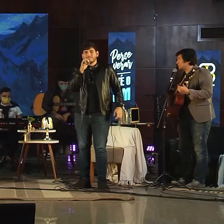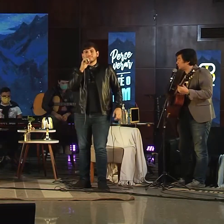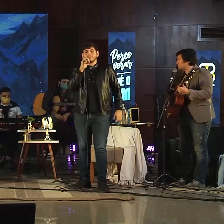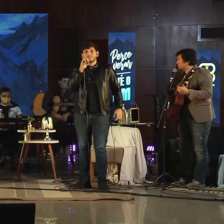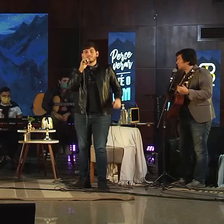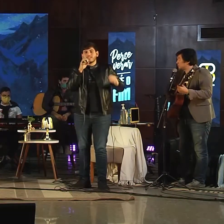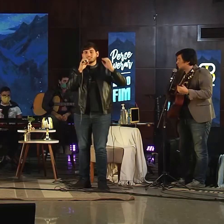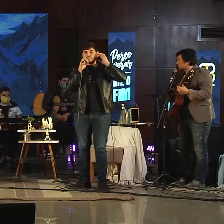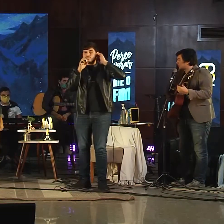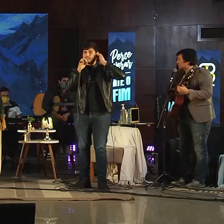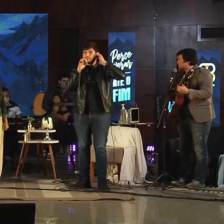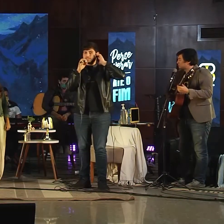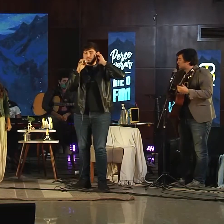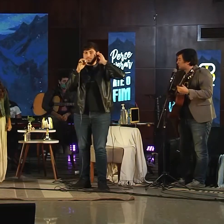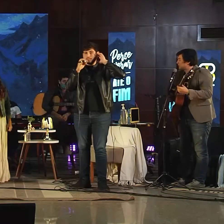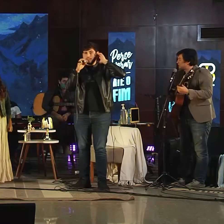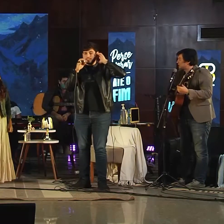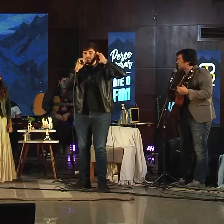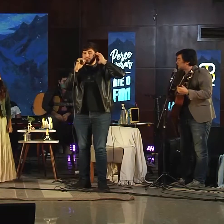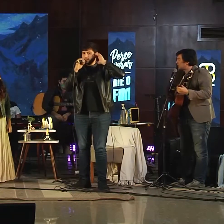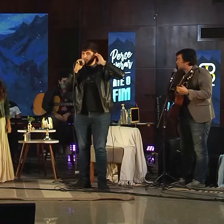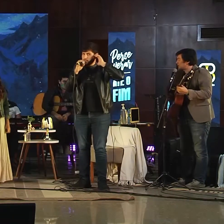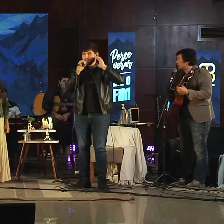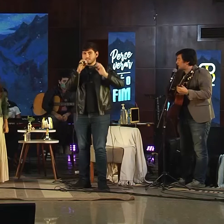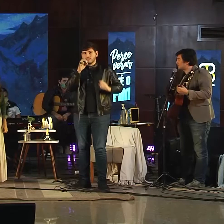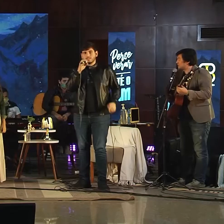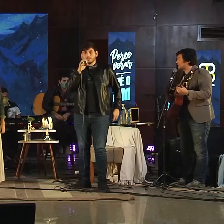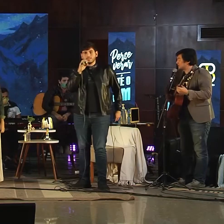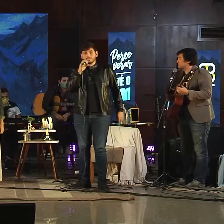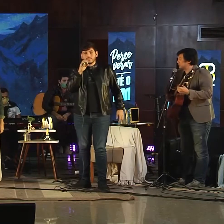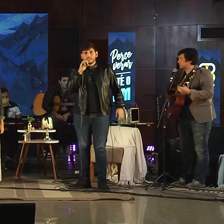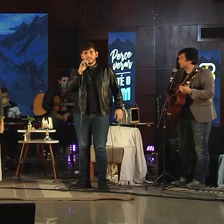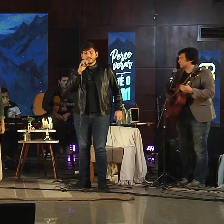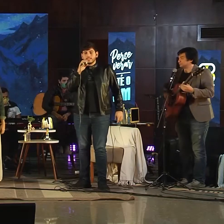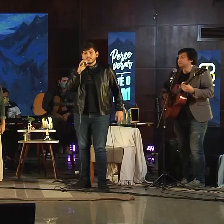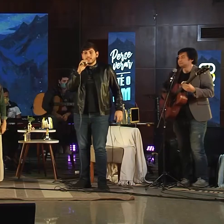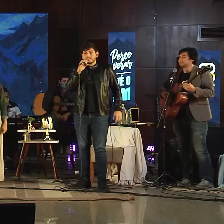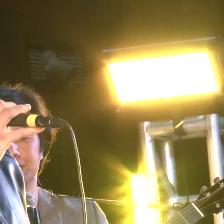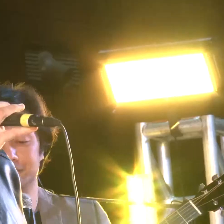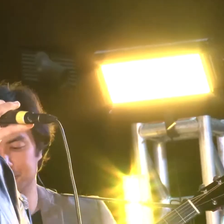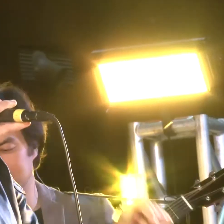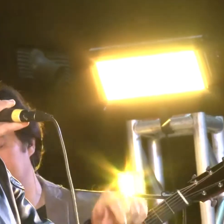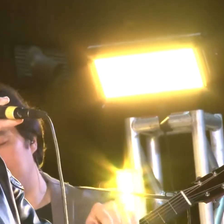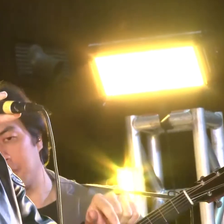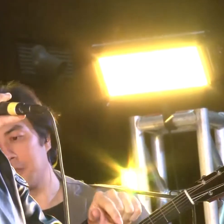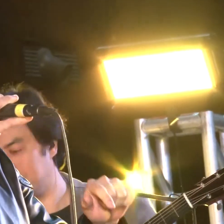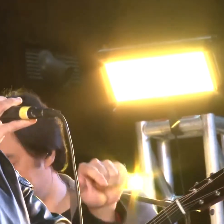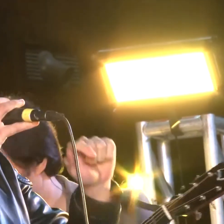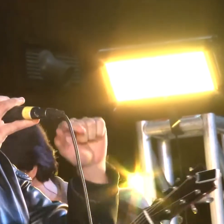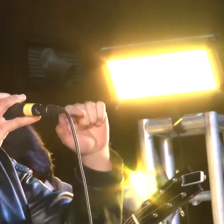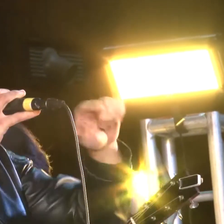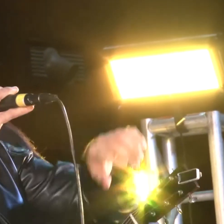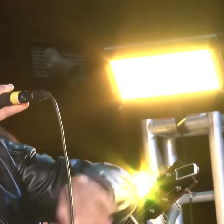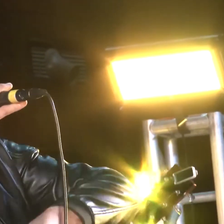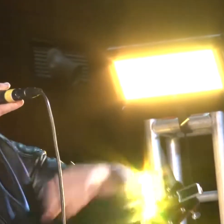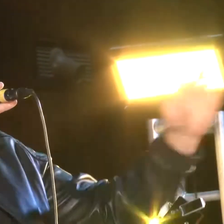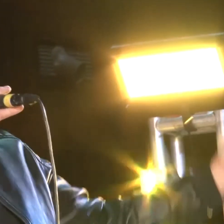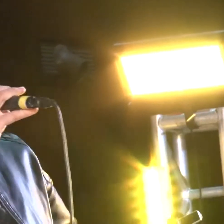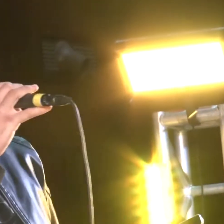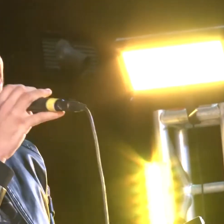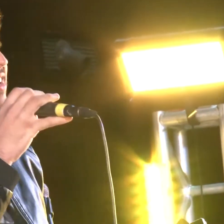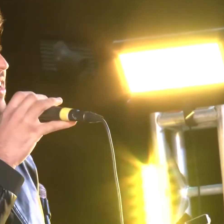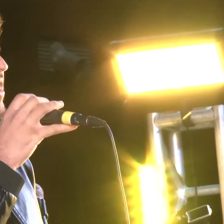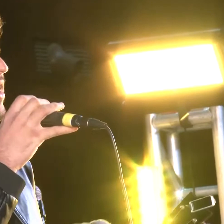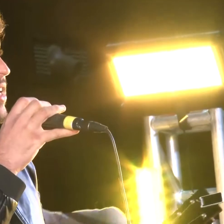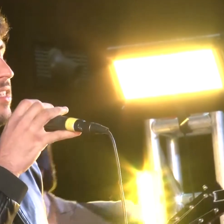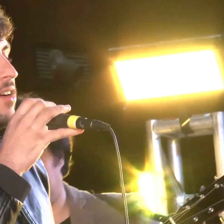É muito bom ter mais uma oportunidade de desfrutar do Senhor, de fazer novamente essa escolha. E graças a Deus essa conferência está podendo alcançar pessoas do mundo inteiro,